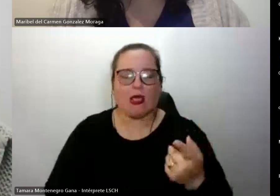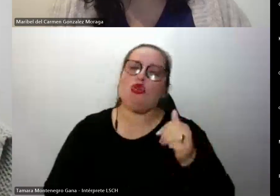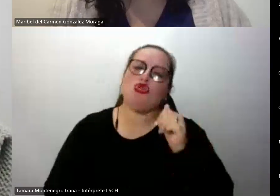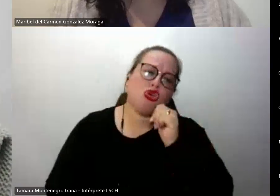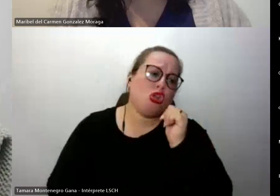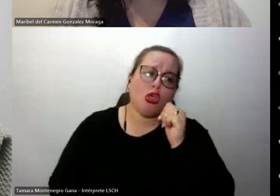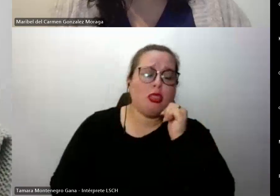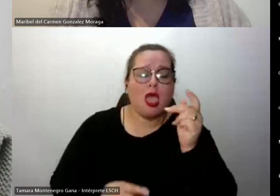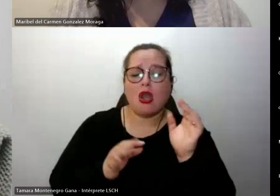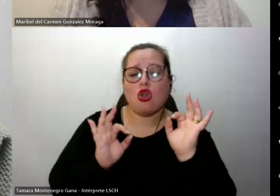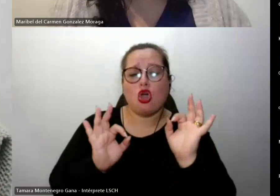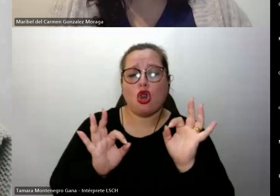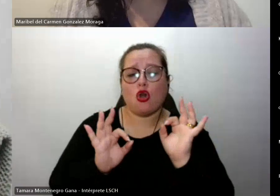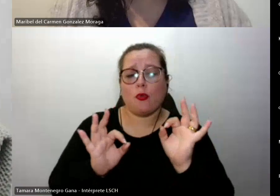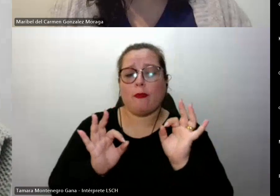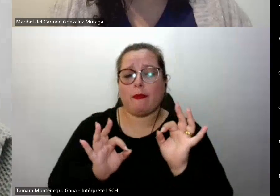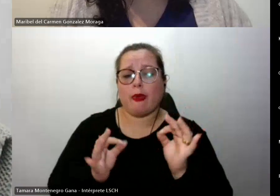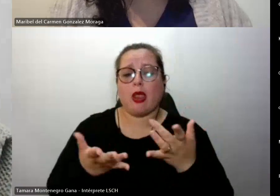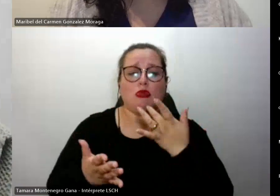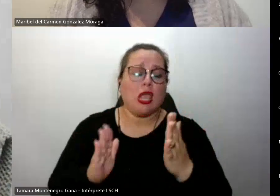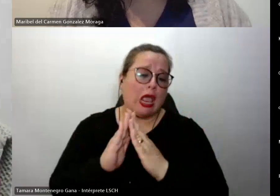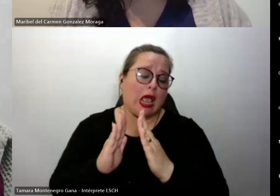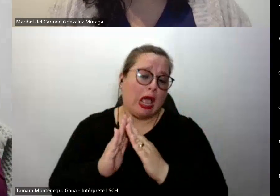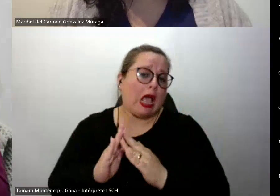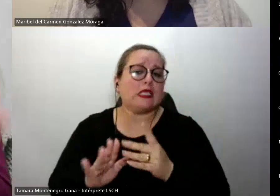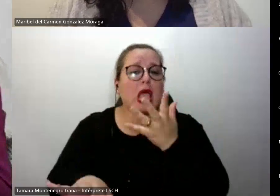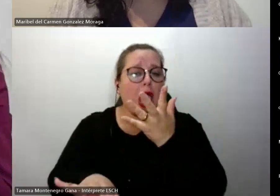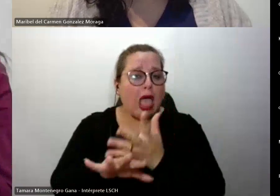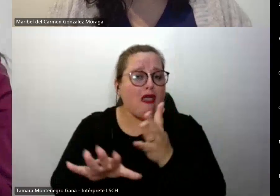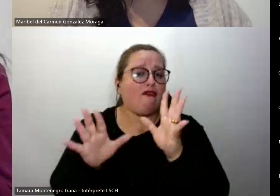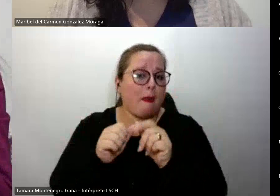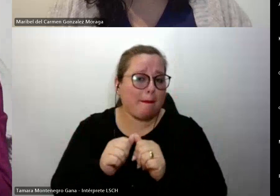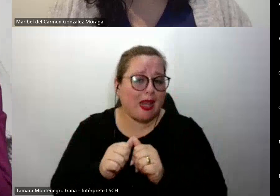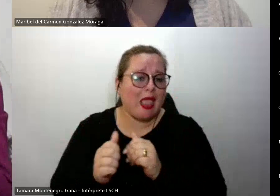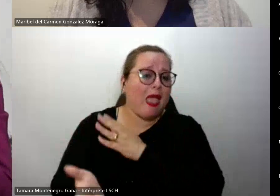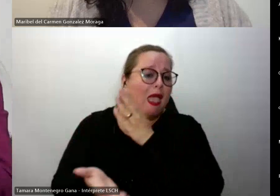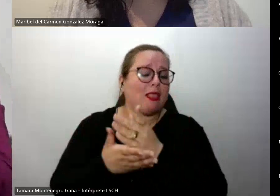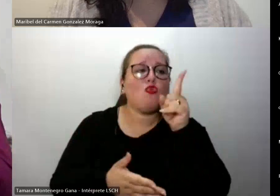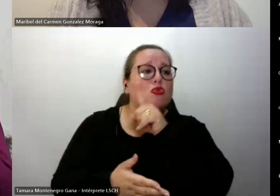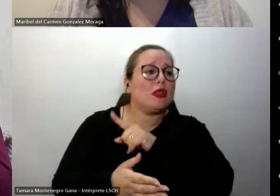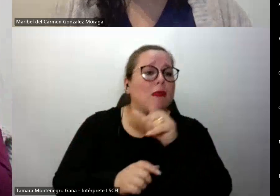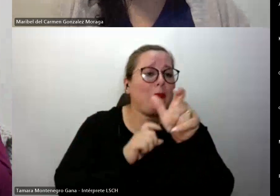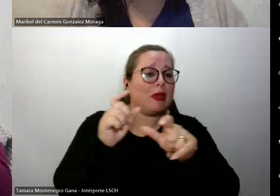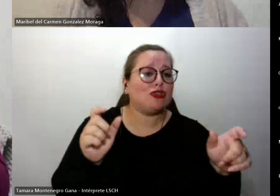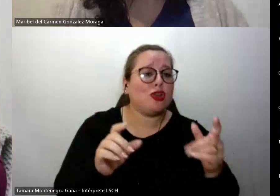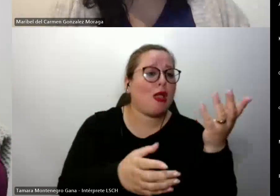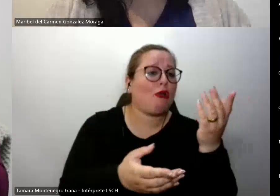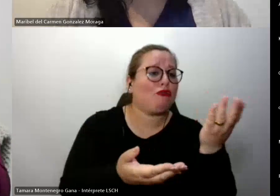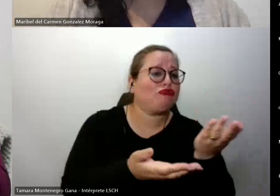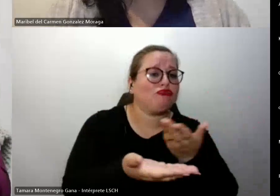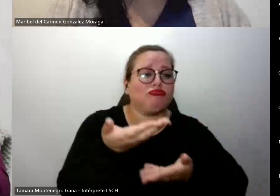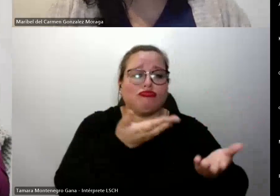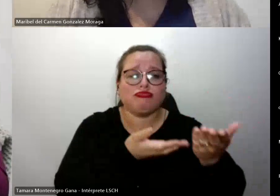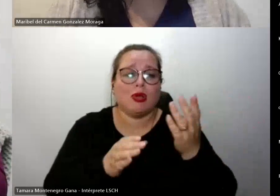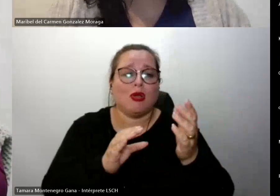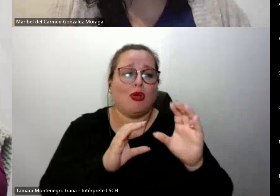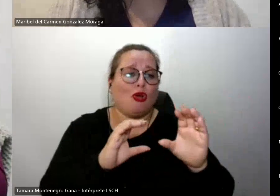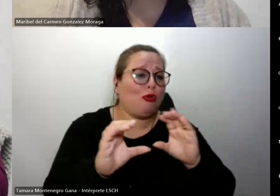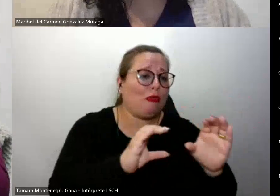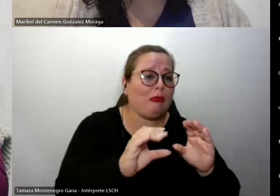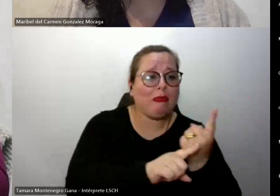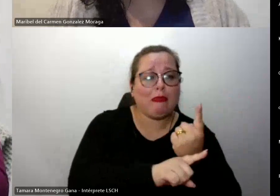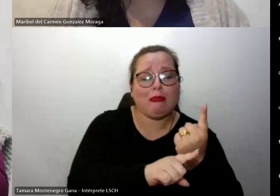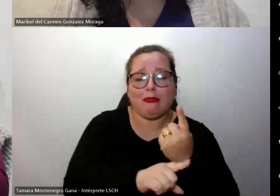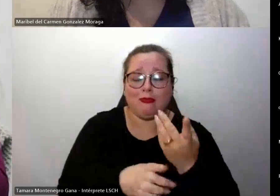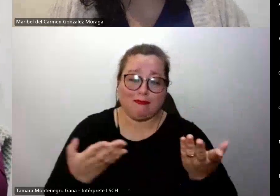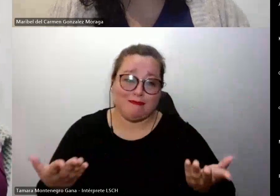cotidiana desde el seno de nuestro hogar hasta la última persona con la que interactuamos en la calle o en la escuela.